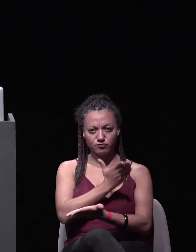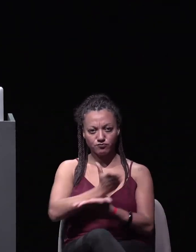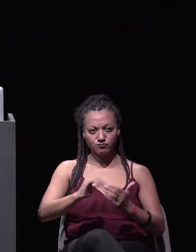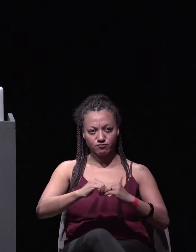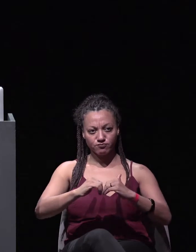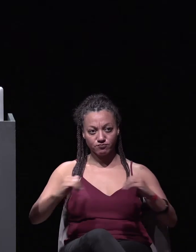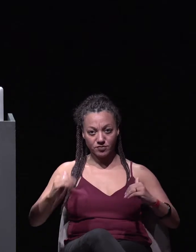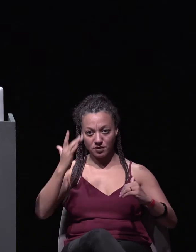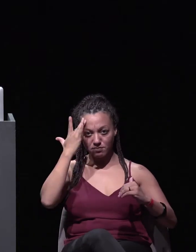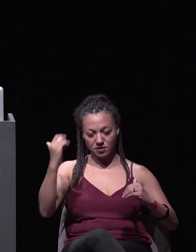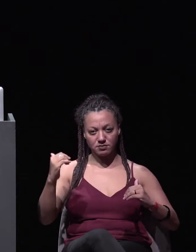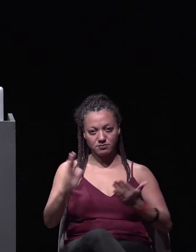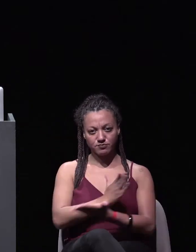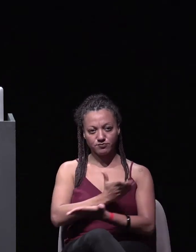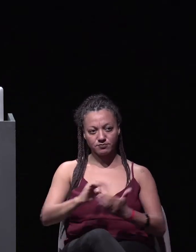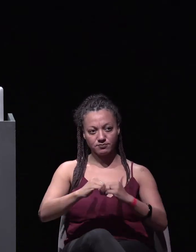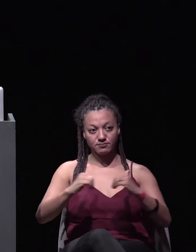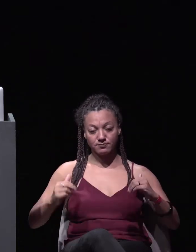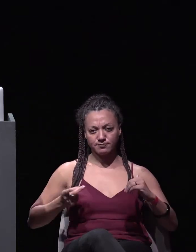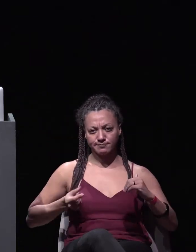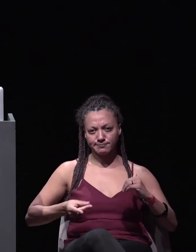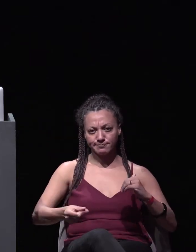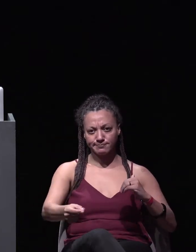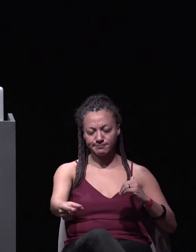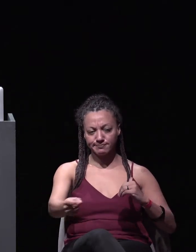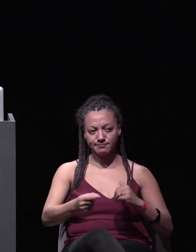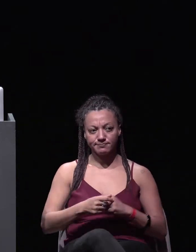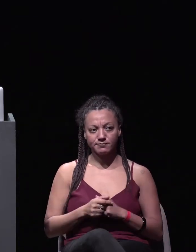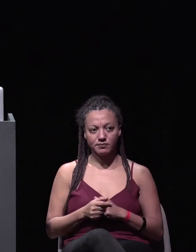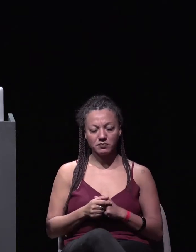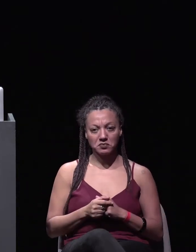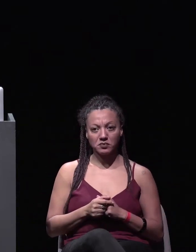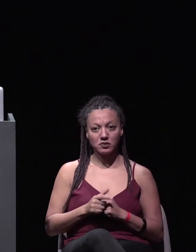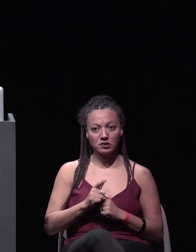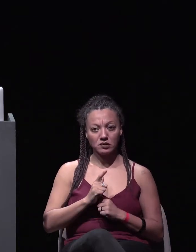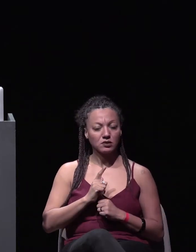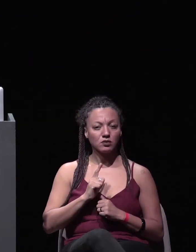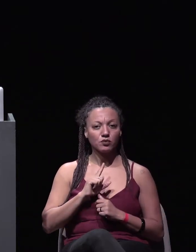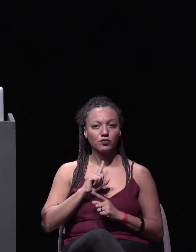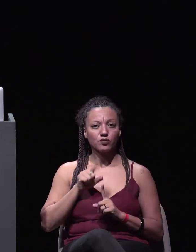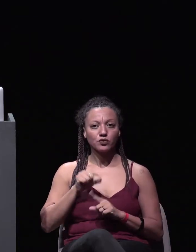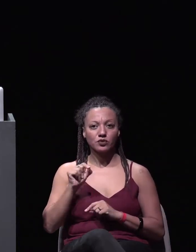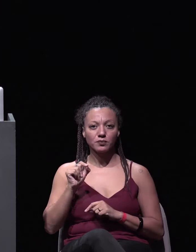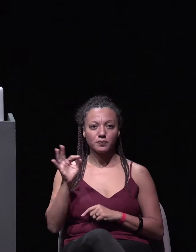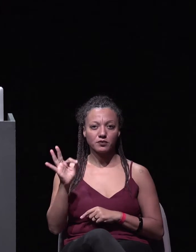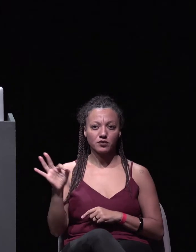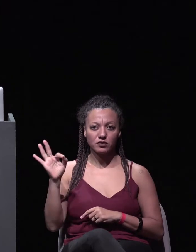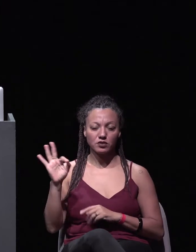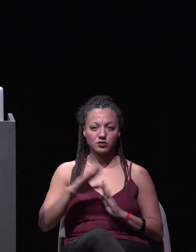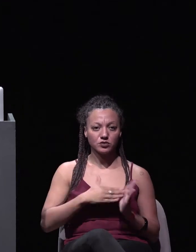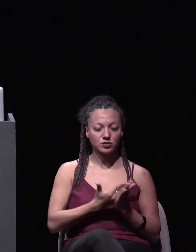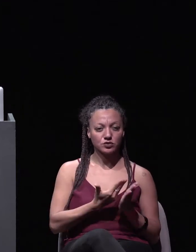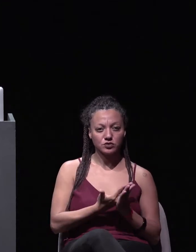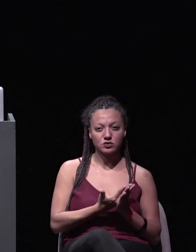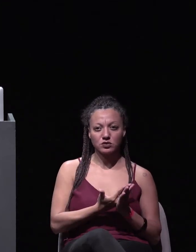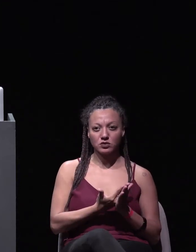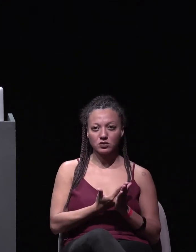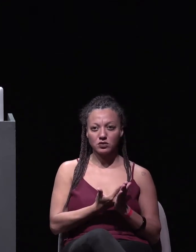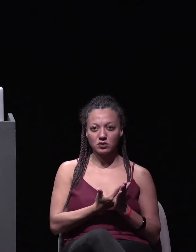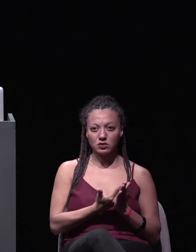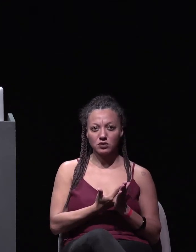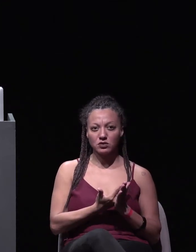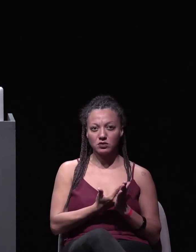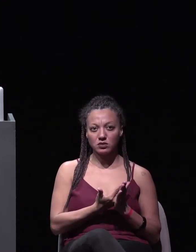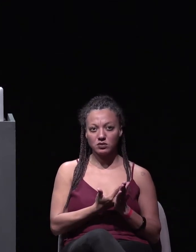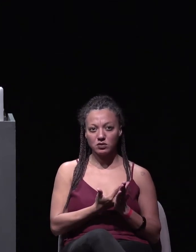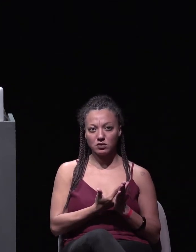segregação para sempre. Isso em meio a uma série de iniciativas para integrar universidades e escolas, né, para que deixassem de ser